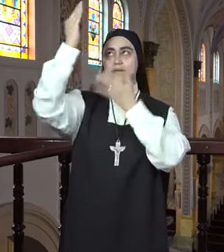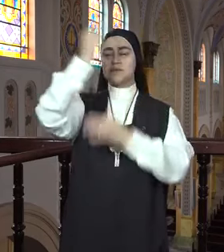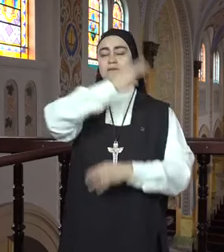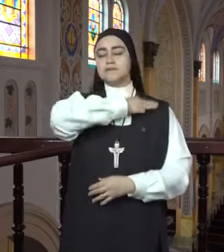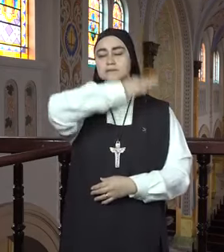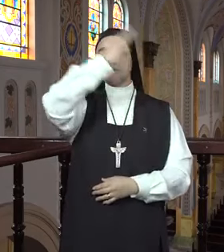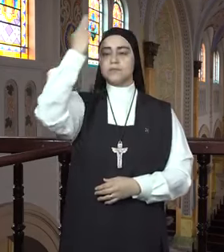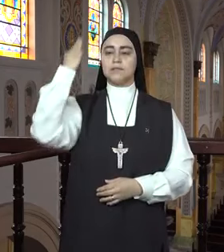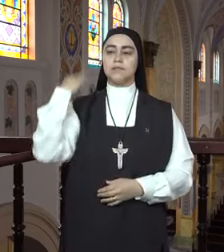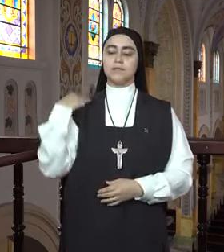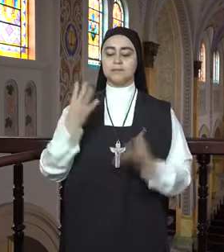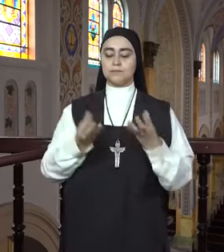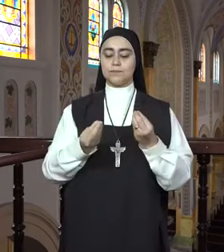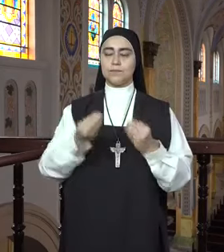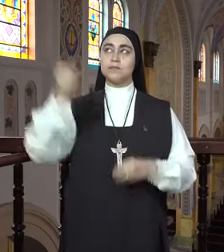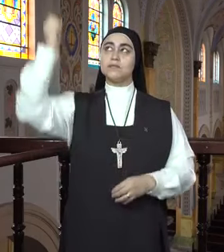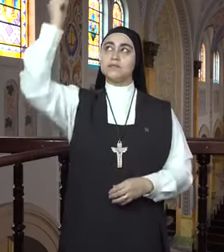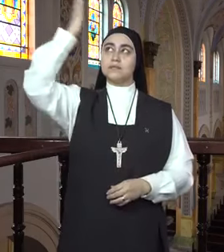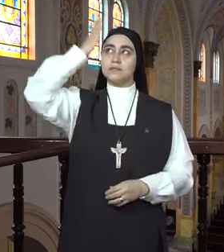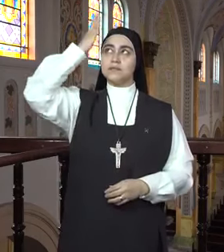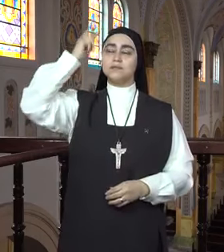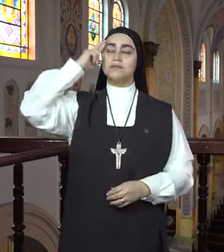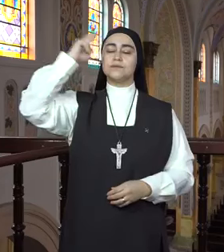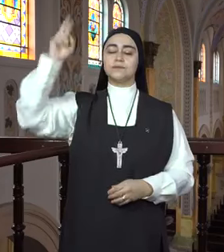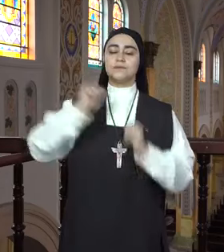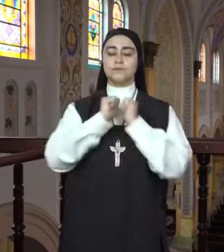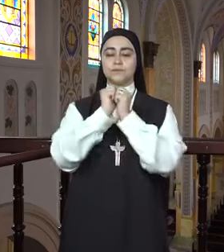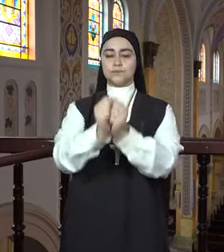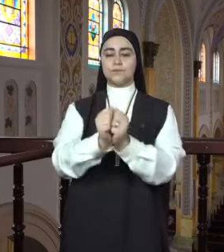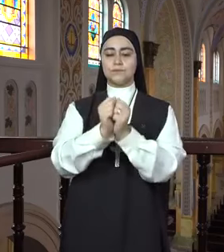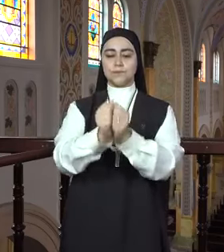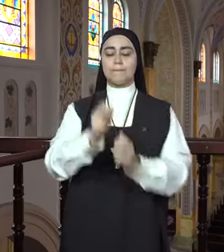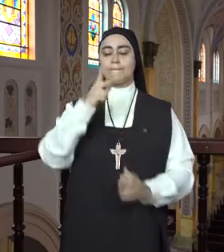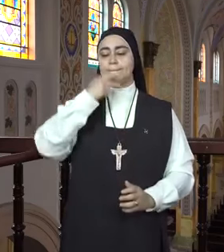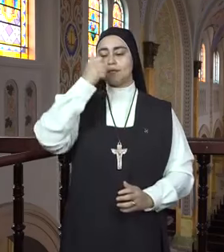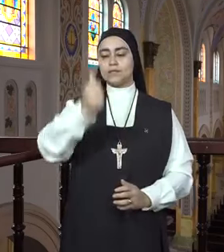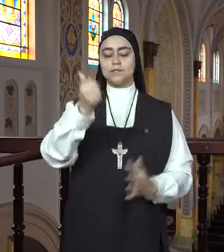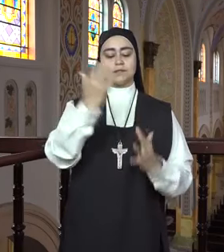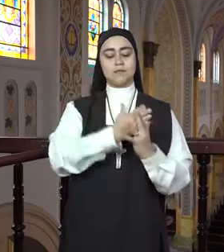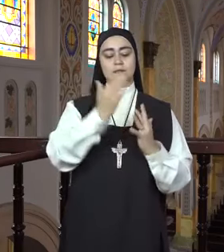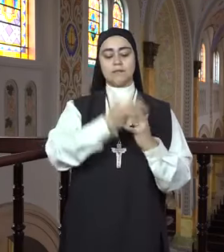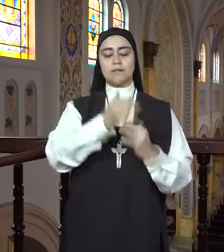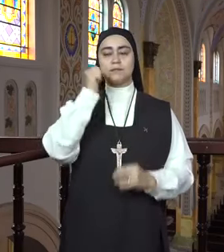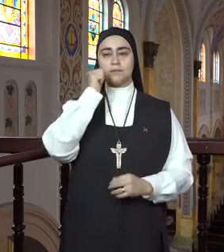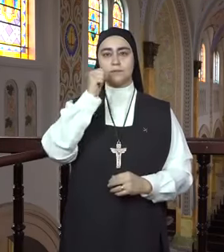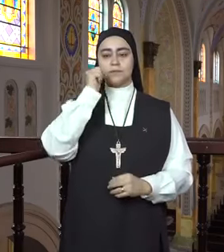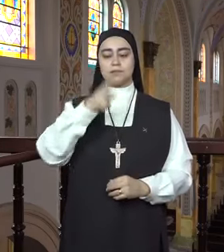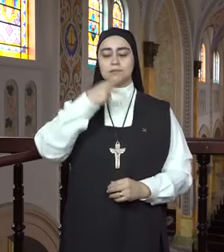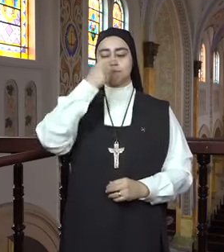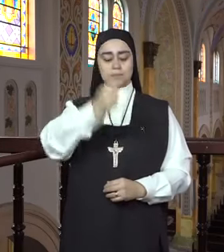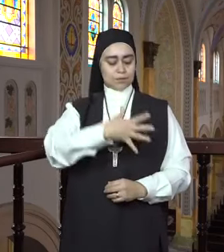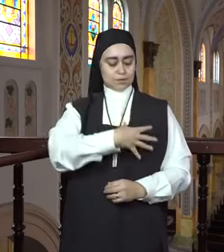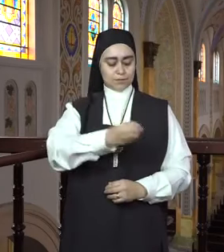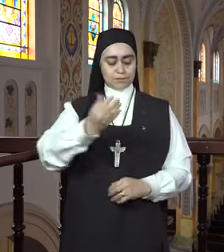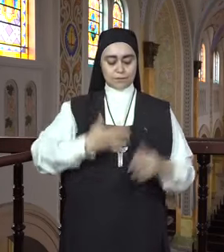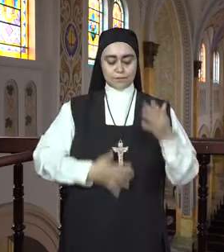Ave Maria, cheia de graça, o Senhor é convosco. Bendita sois vós entre as mulheres, e bendito é o fruto